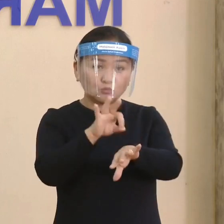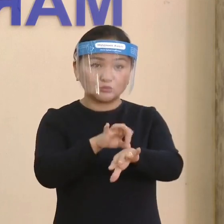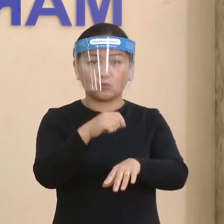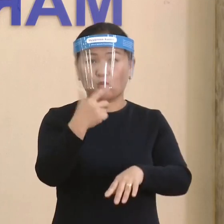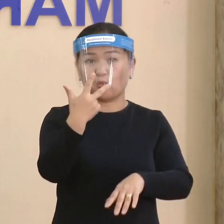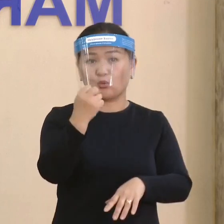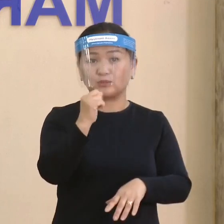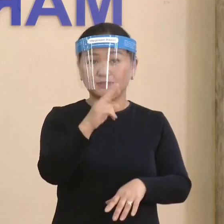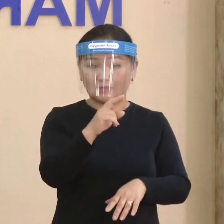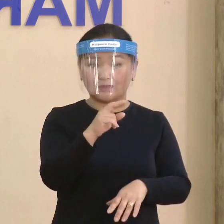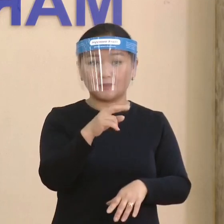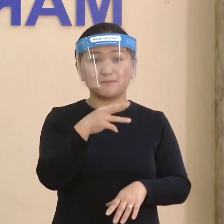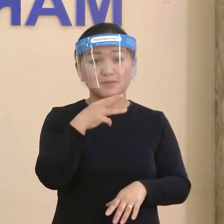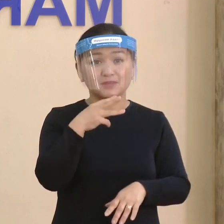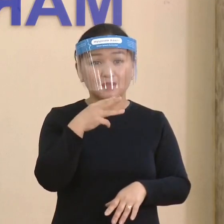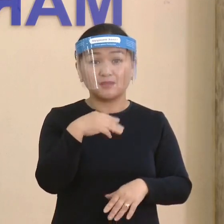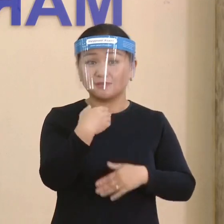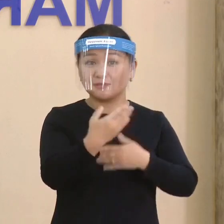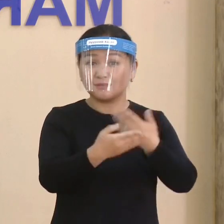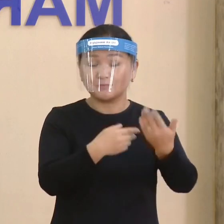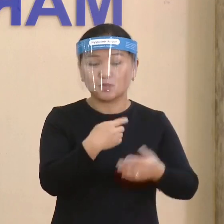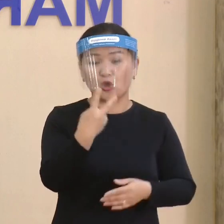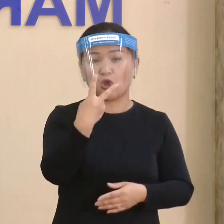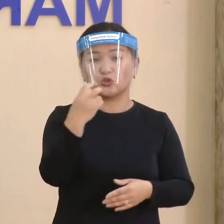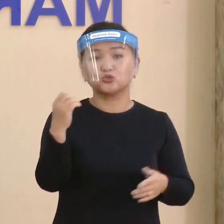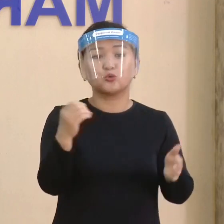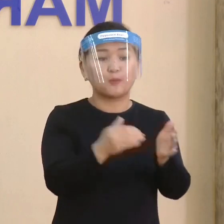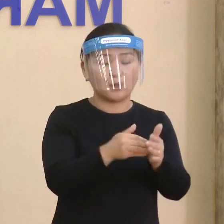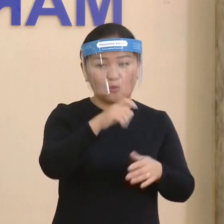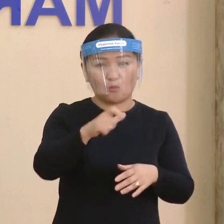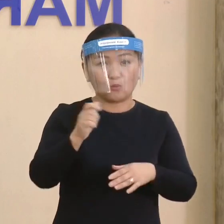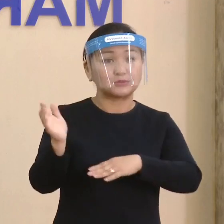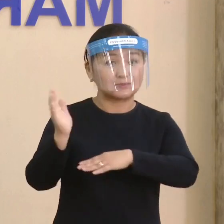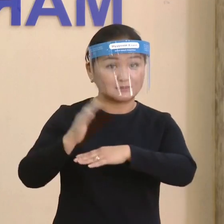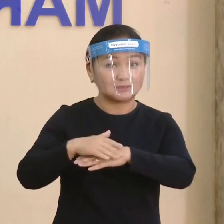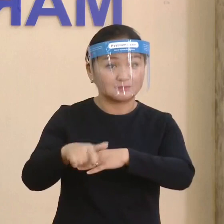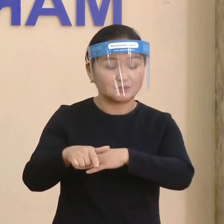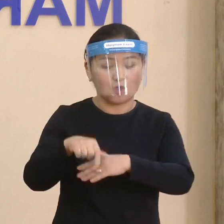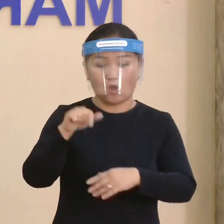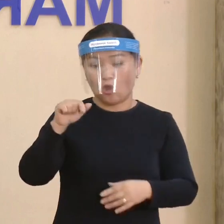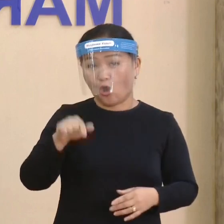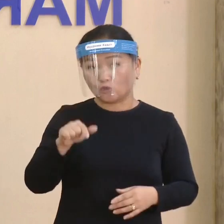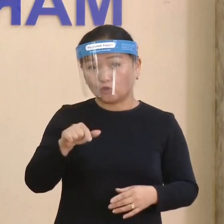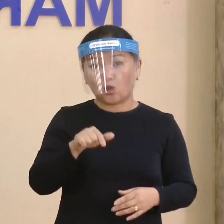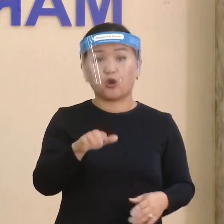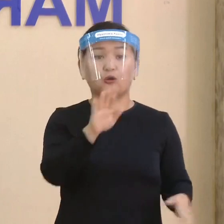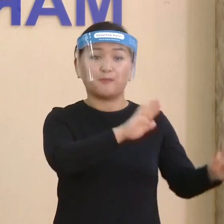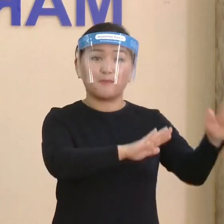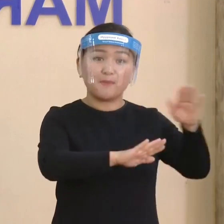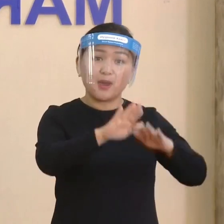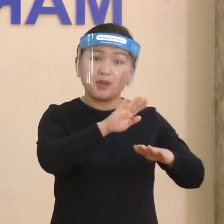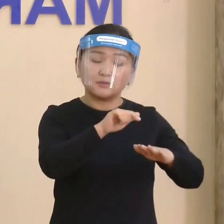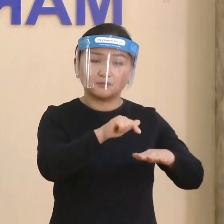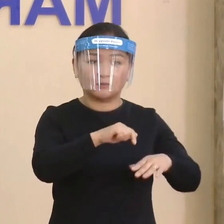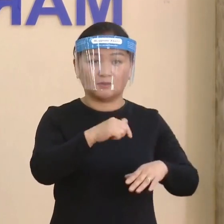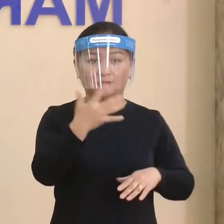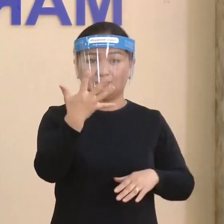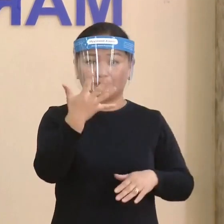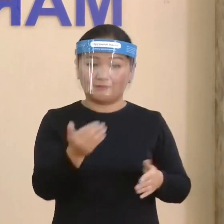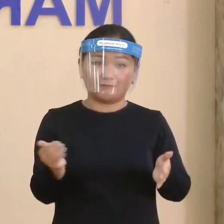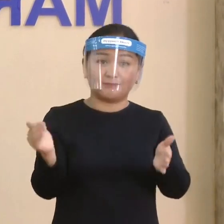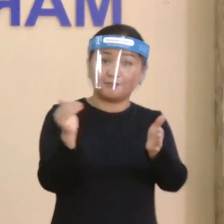3 сая тохиолдол мэдээлэгдэж 200 мянган хүн одоо нас орж байсан бол өнөөдрийн байдлаар тохиолдлын тоо 5